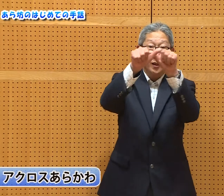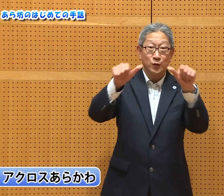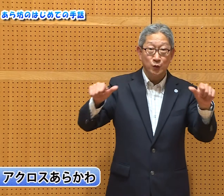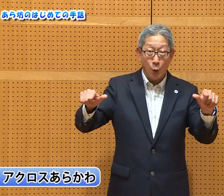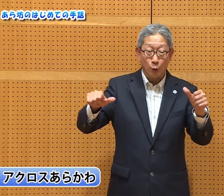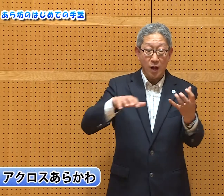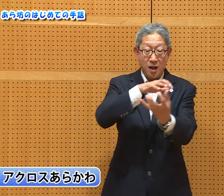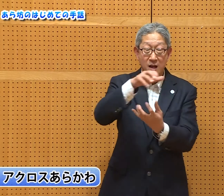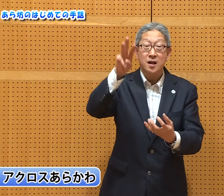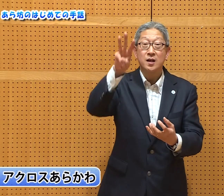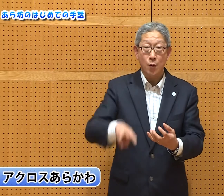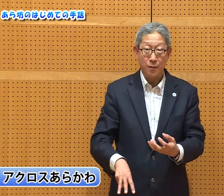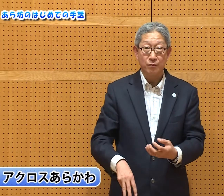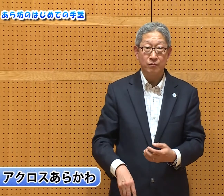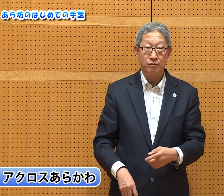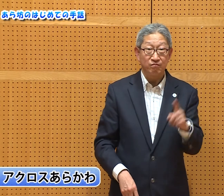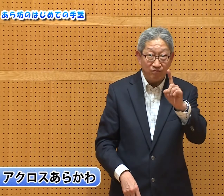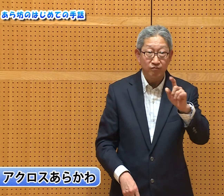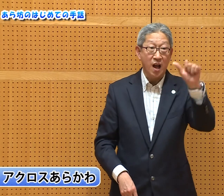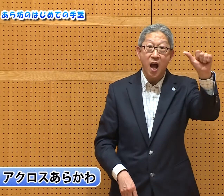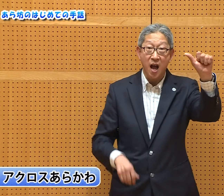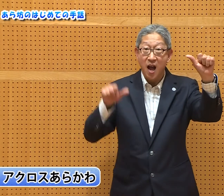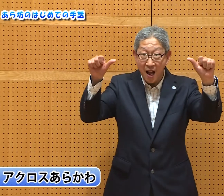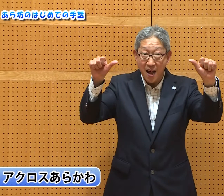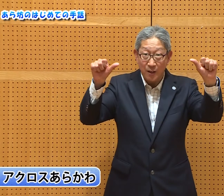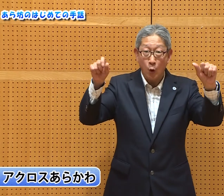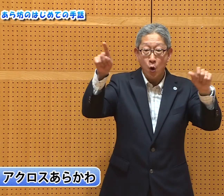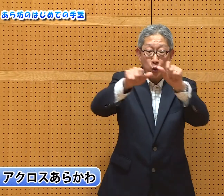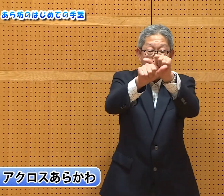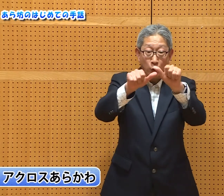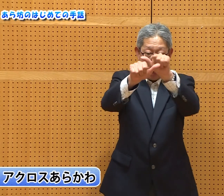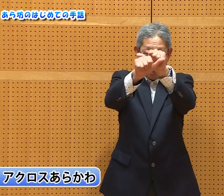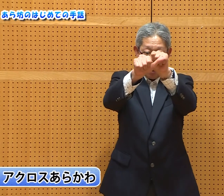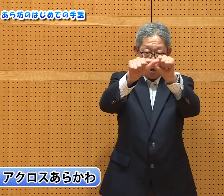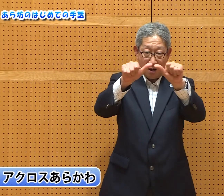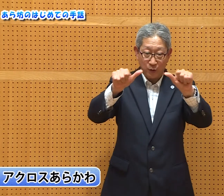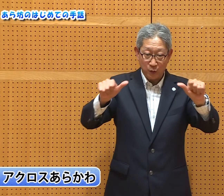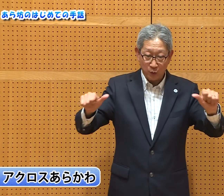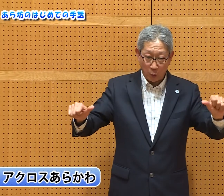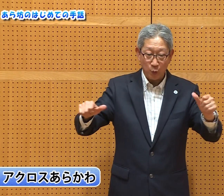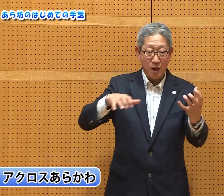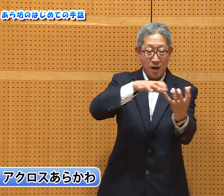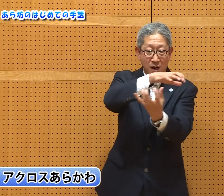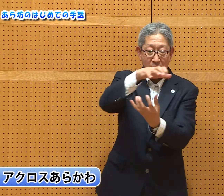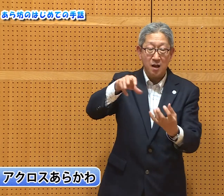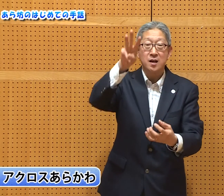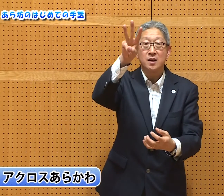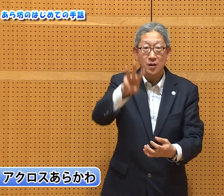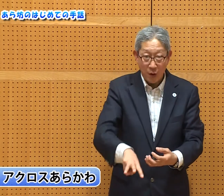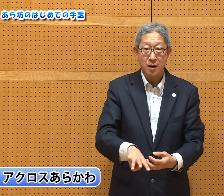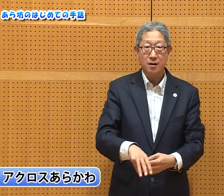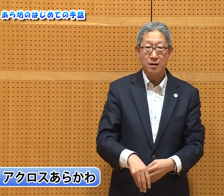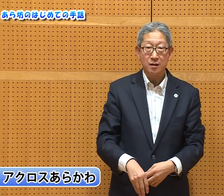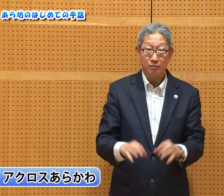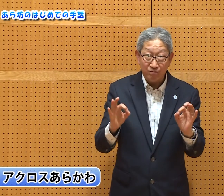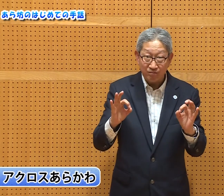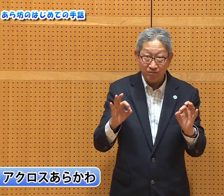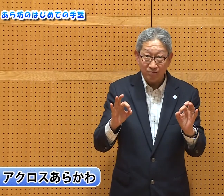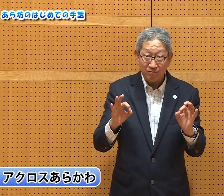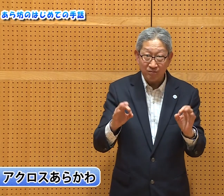アクロス荒川、これは指文字のアとアをクロスすることでアクロス荒川とします